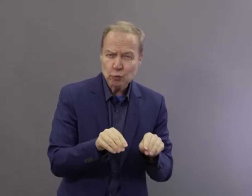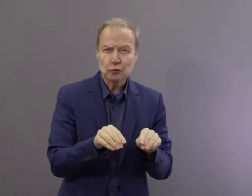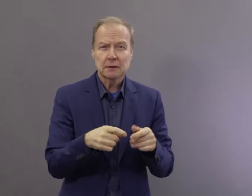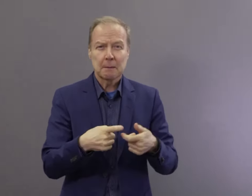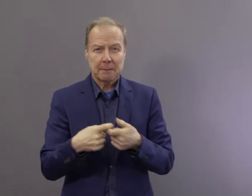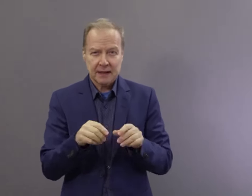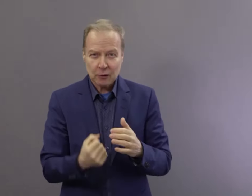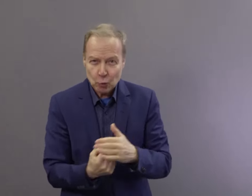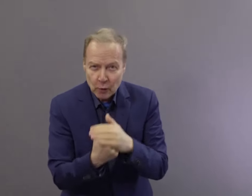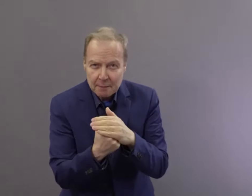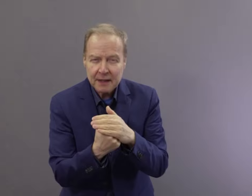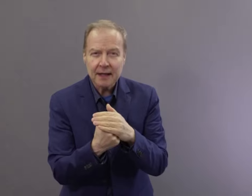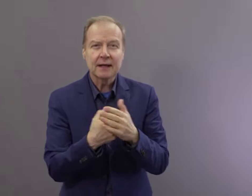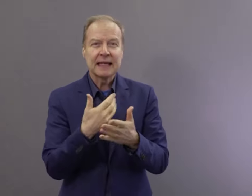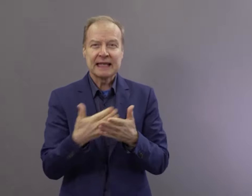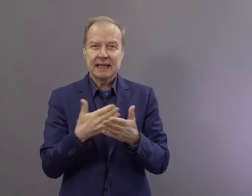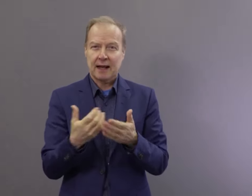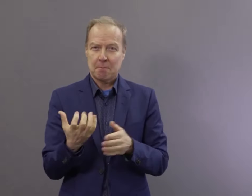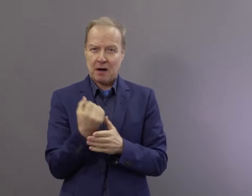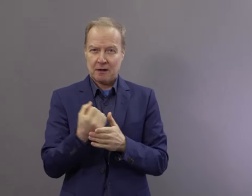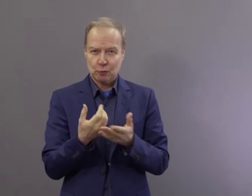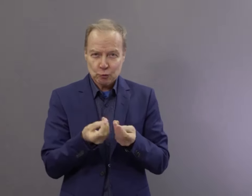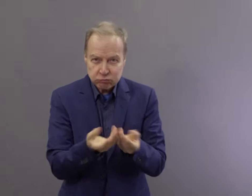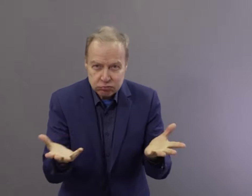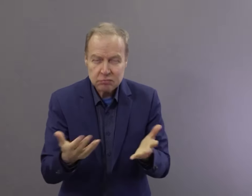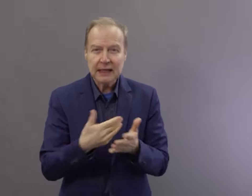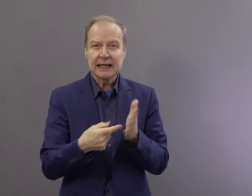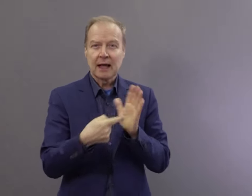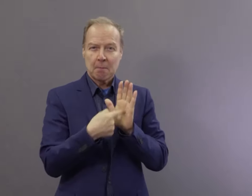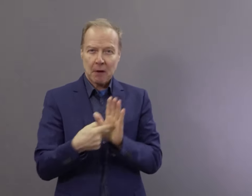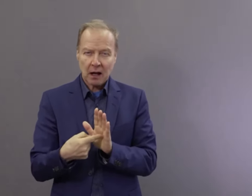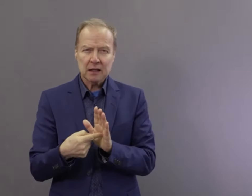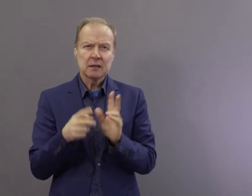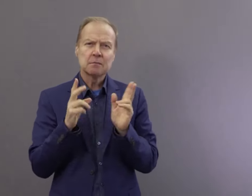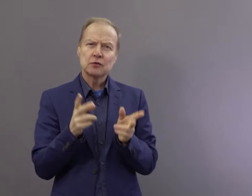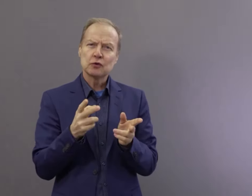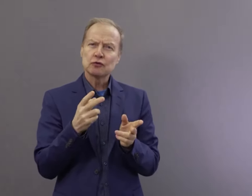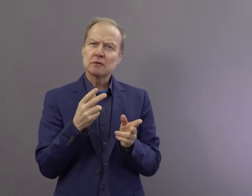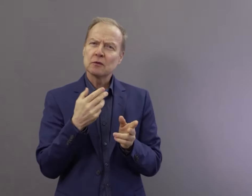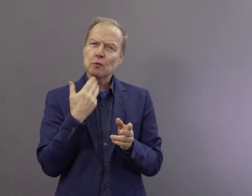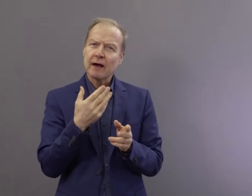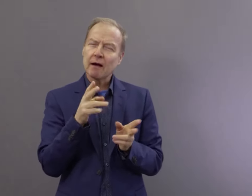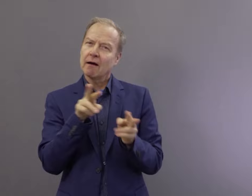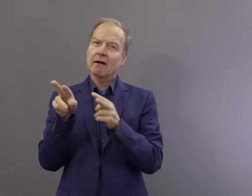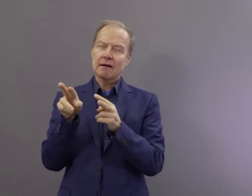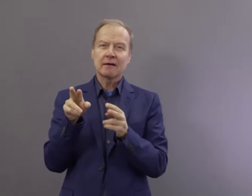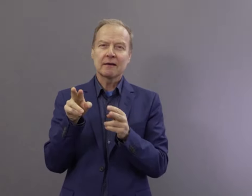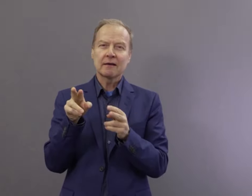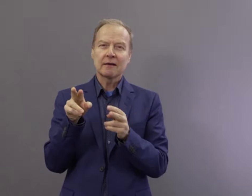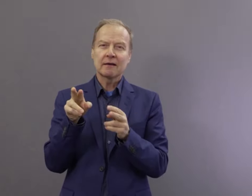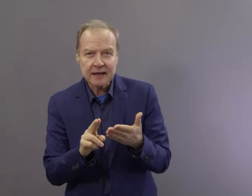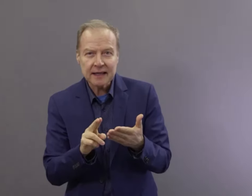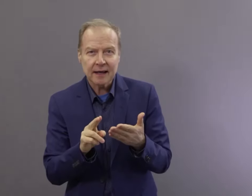Tämä on esimerkiksi yksi semmoinen yhtenäinen rakenne. Mutta sitten tämä mahdollisuus perheille tähän kieleen, sitten nämä